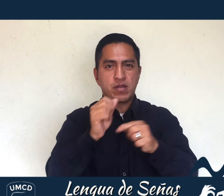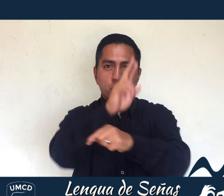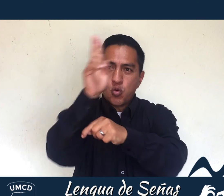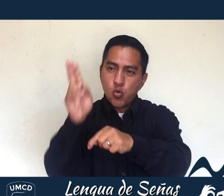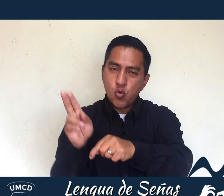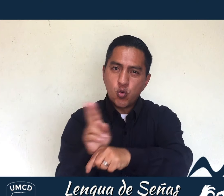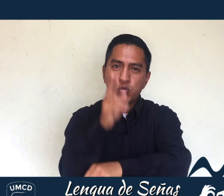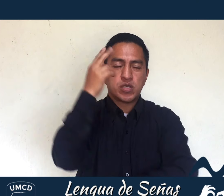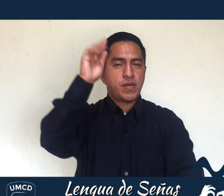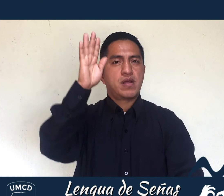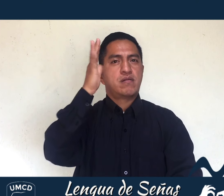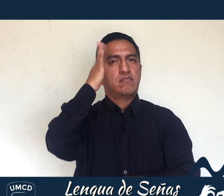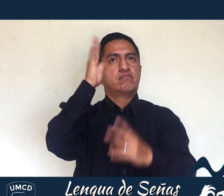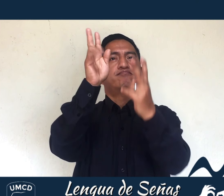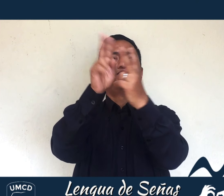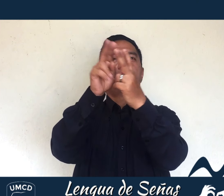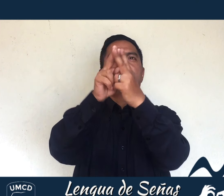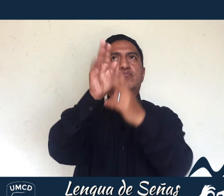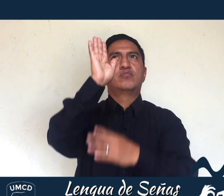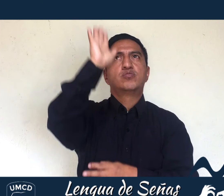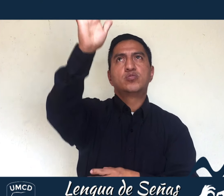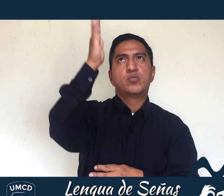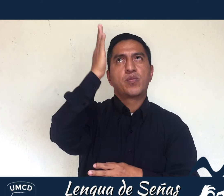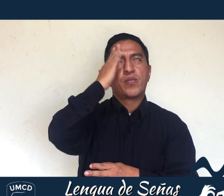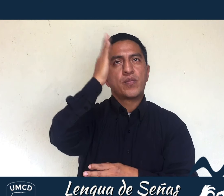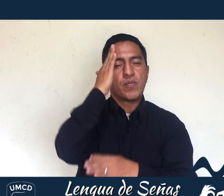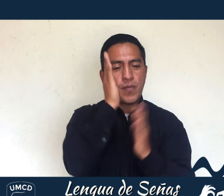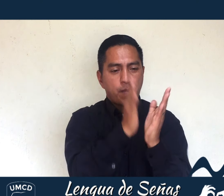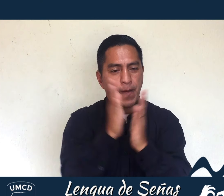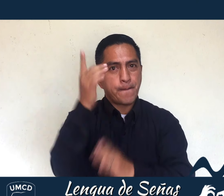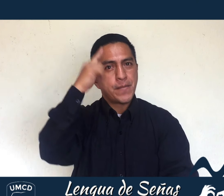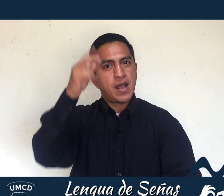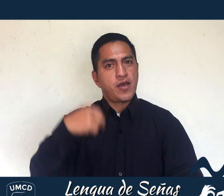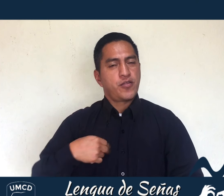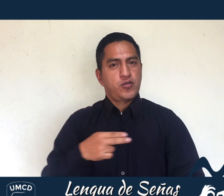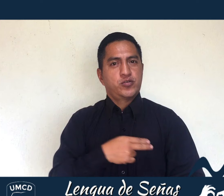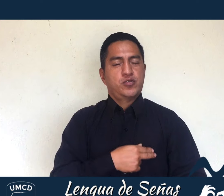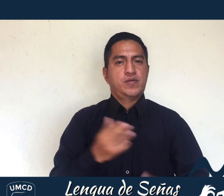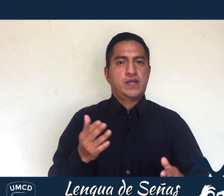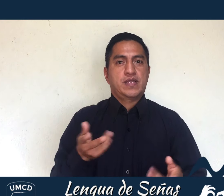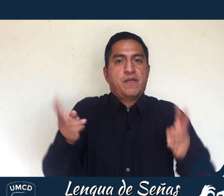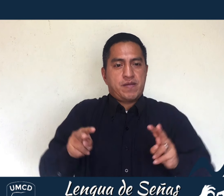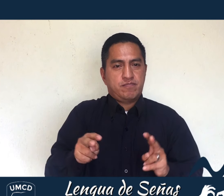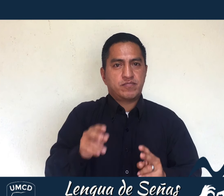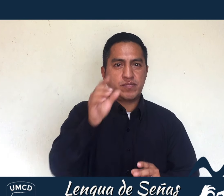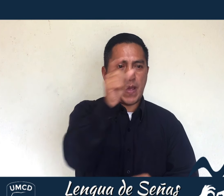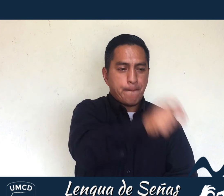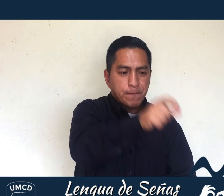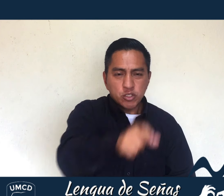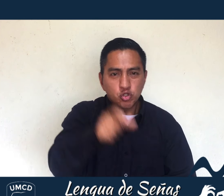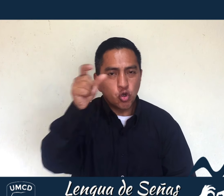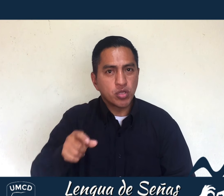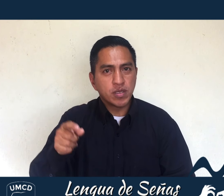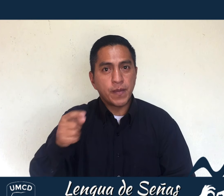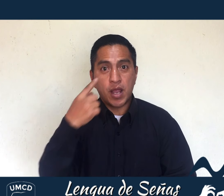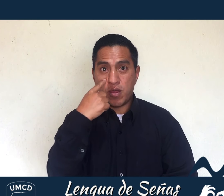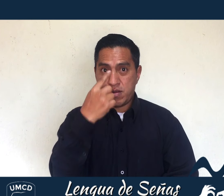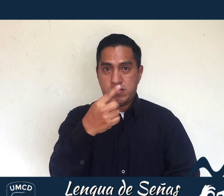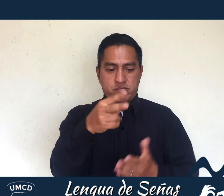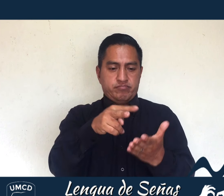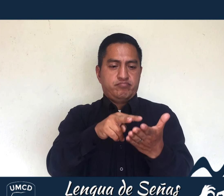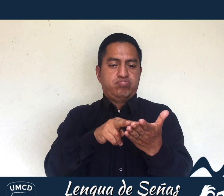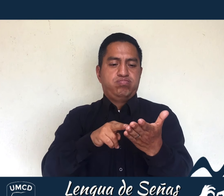ha usado para llevarnos al conocimiento suyo, al de su plan para nosotros y para la humanidad, para